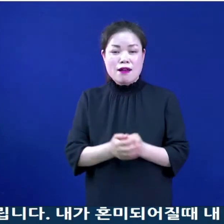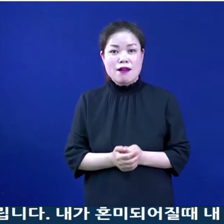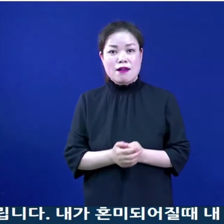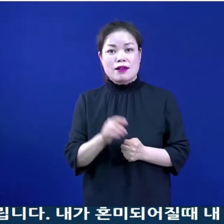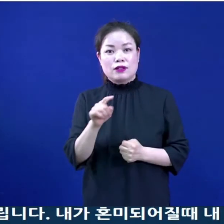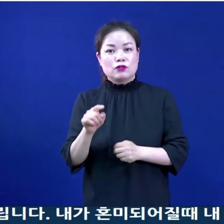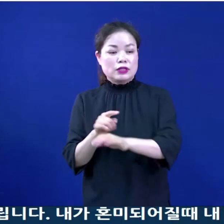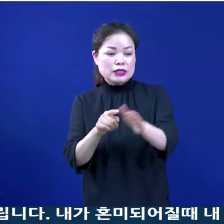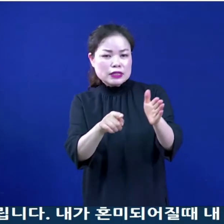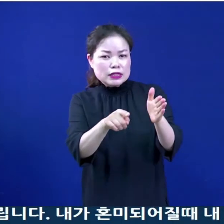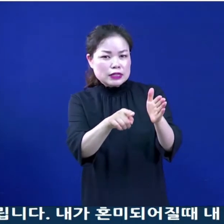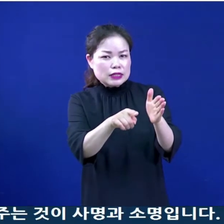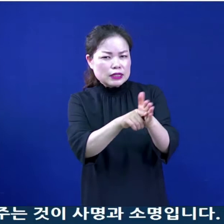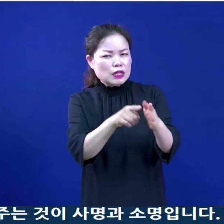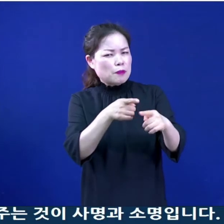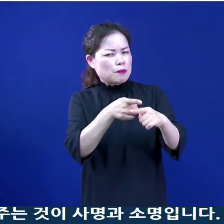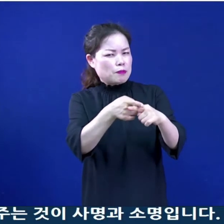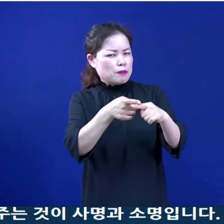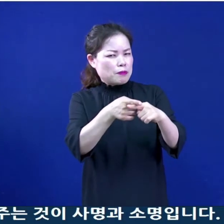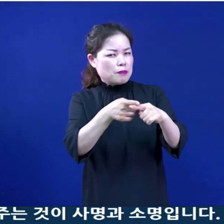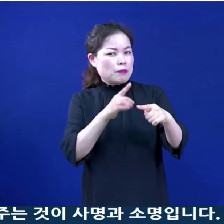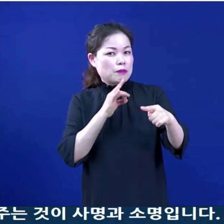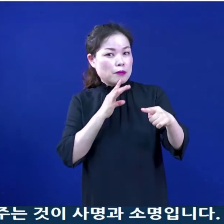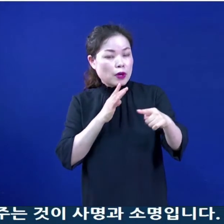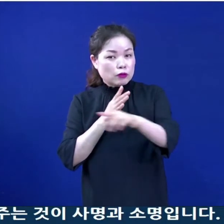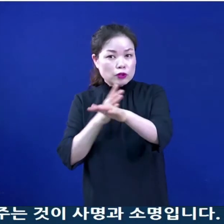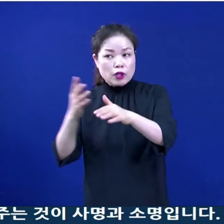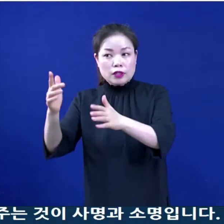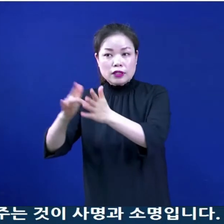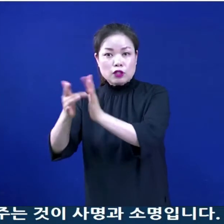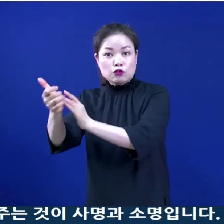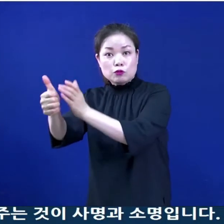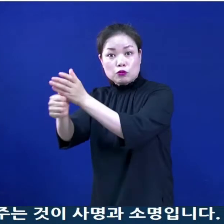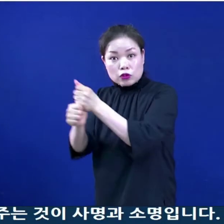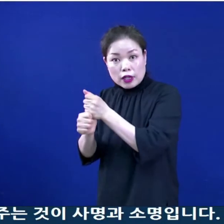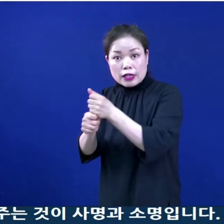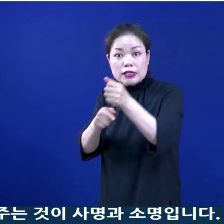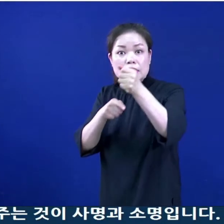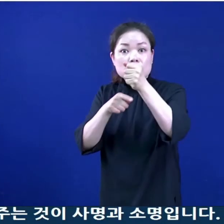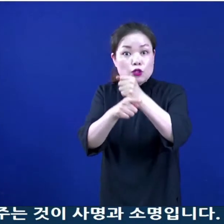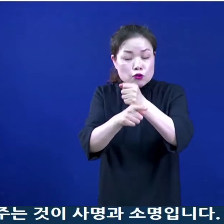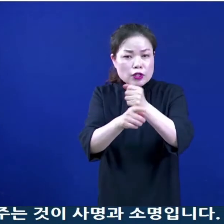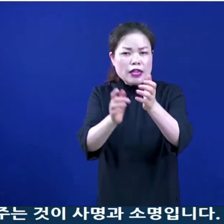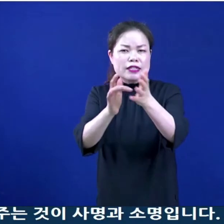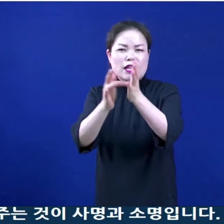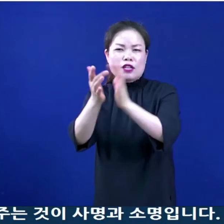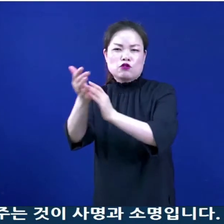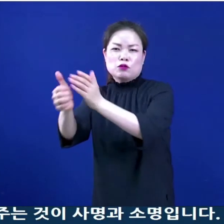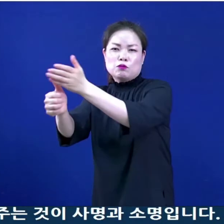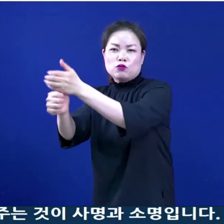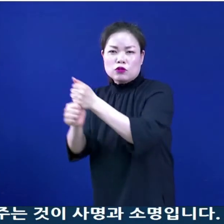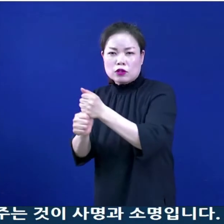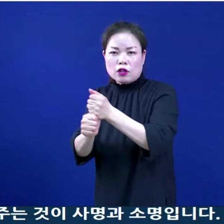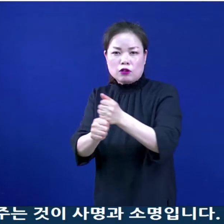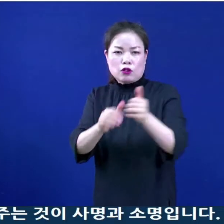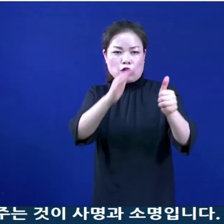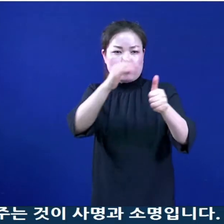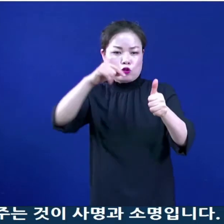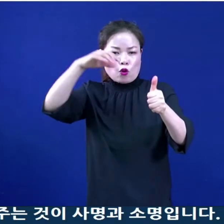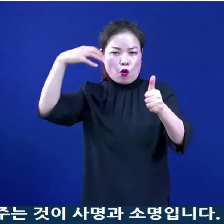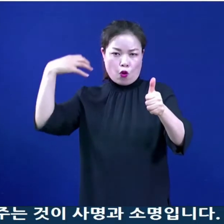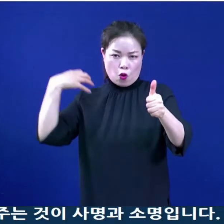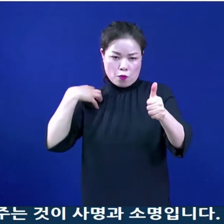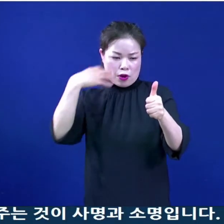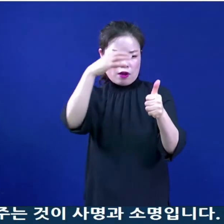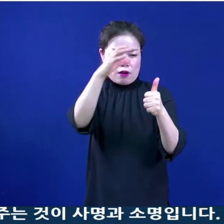이것은 우리 신앙의 절반밖에 안 되는 것이죠. 우리가 예수님을 붙들어야 된 또 다른 이유는 그 예수님을 붙들고 소명 가운데,